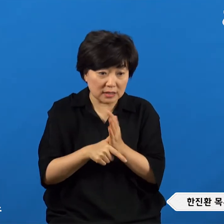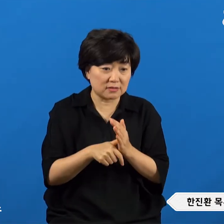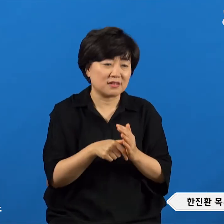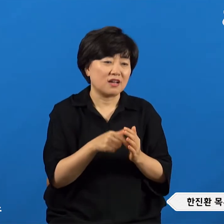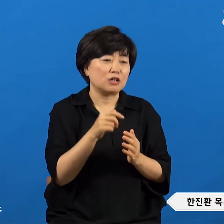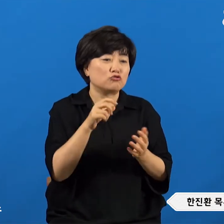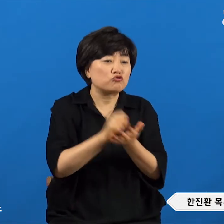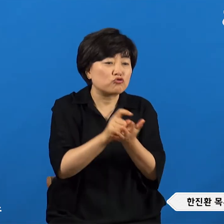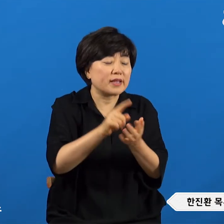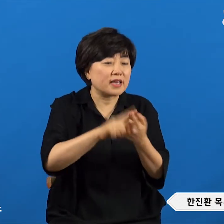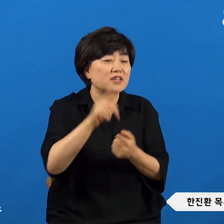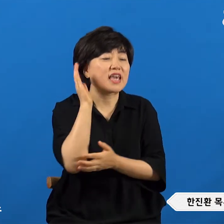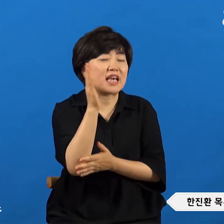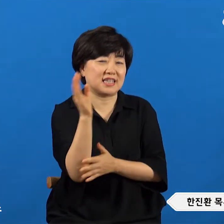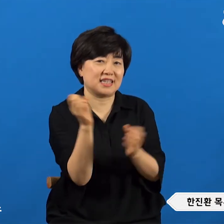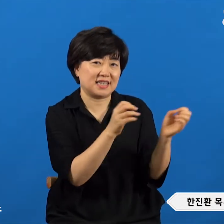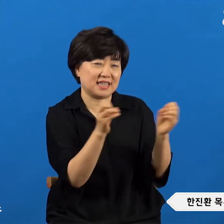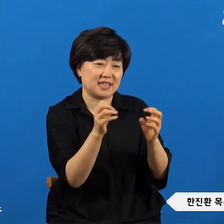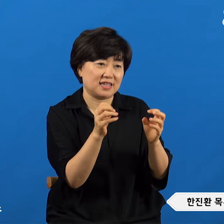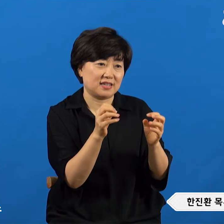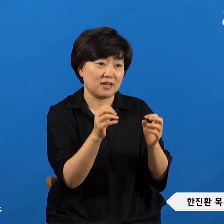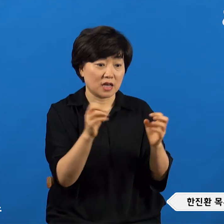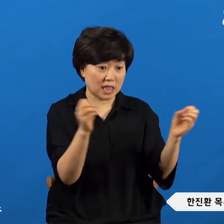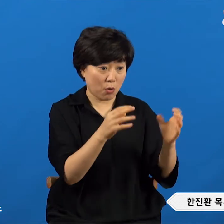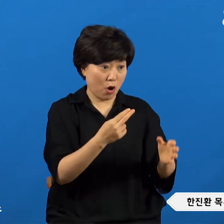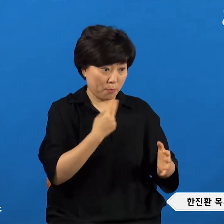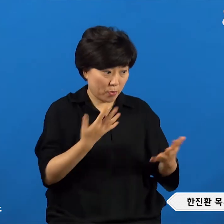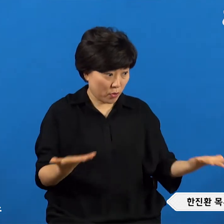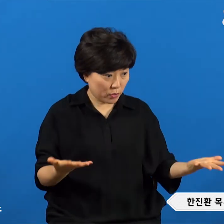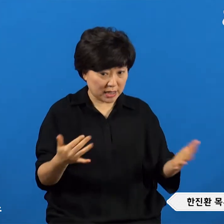이야기하지 않을 때는 축구에 대한 생각을 한다.